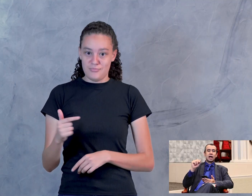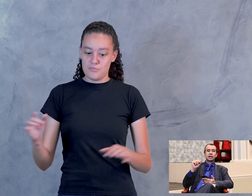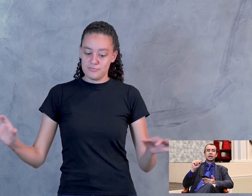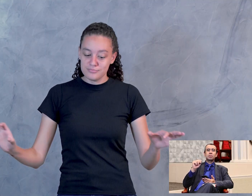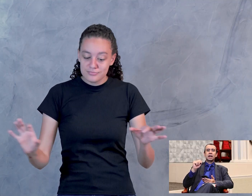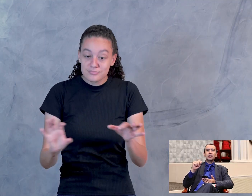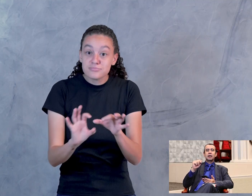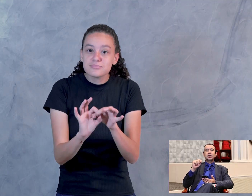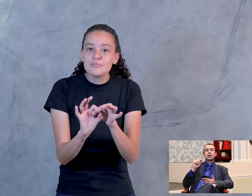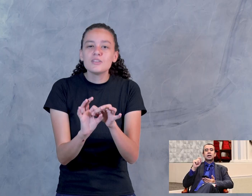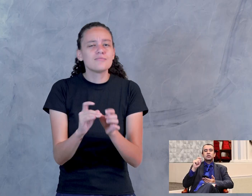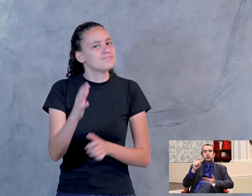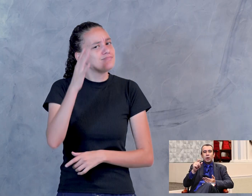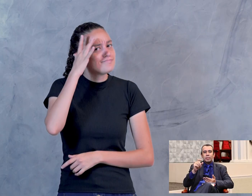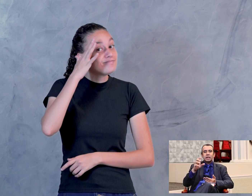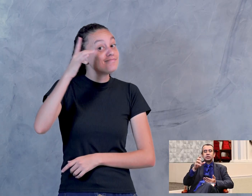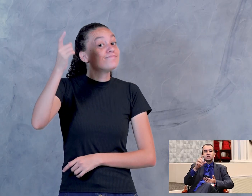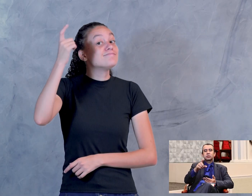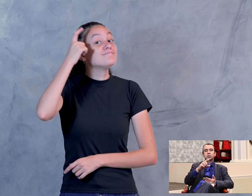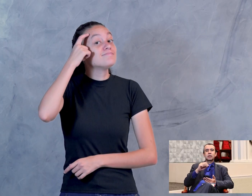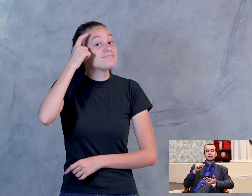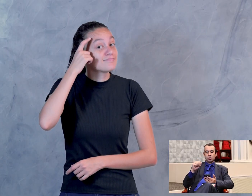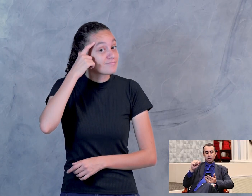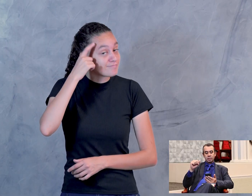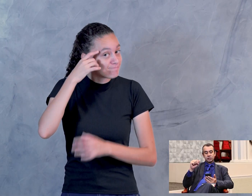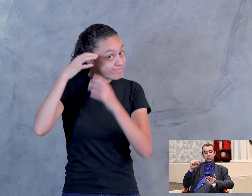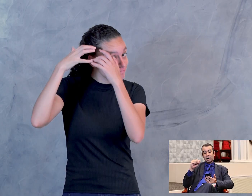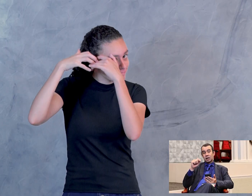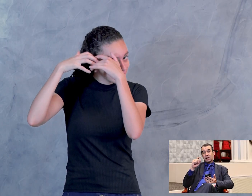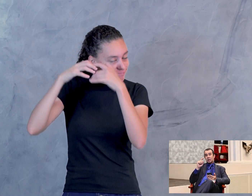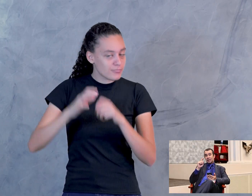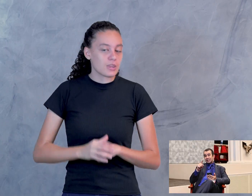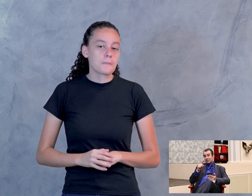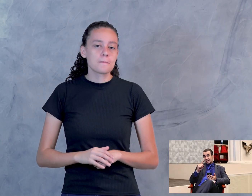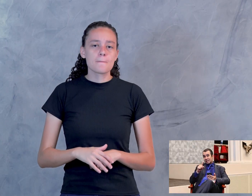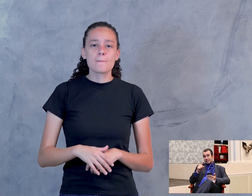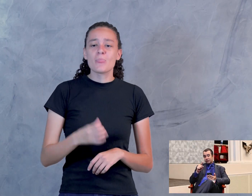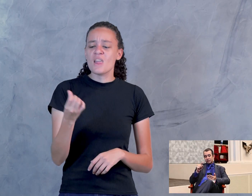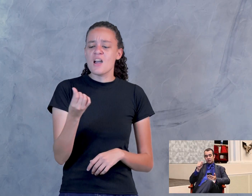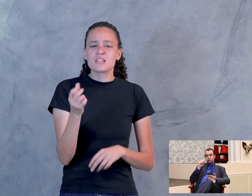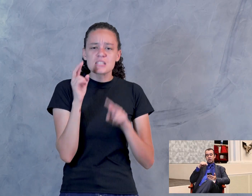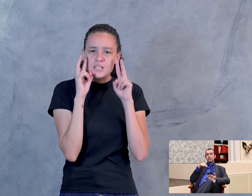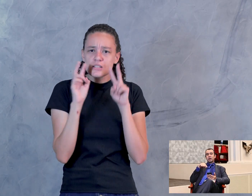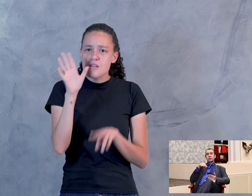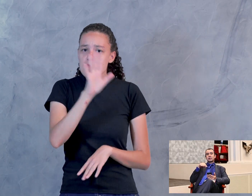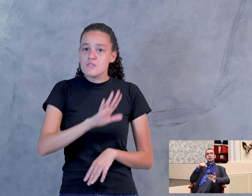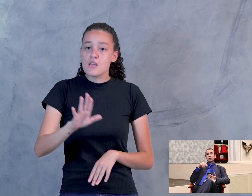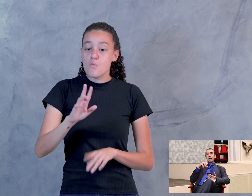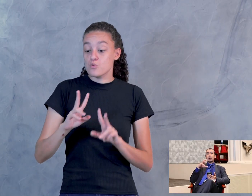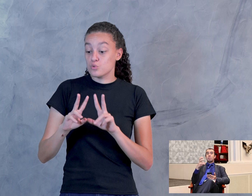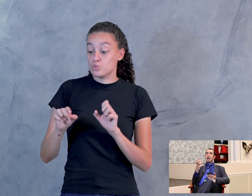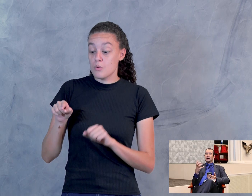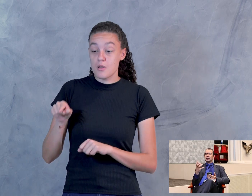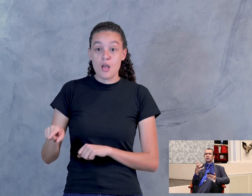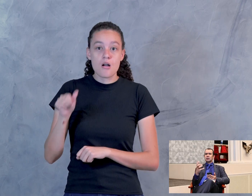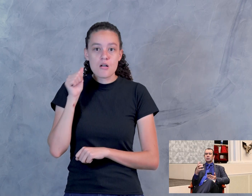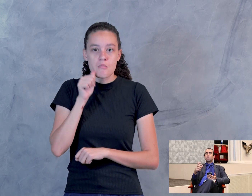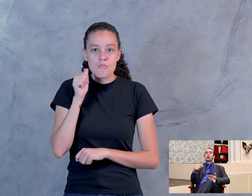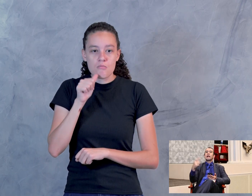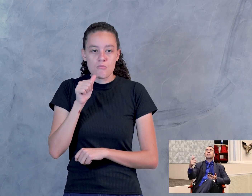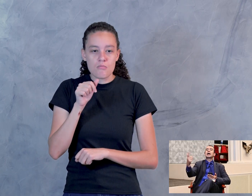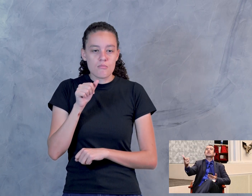para ficar aí também na sua mente, no seu coração, para meditar. Essa sexta visão tinha a ver com essa mulher